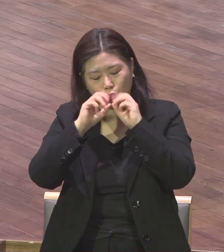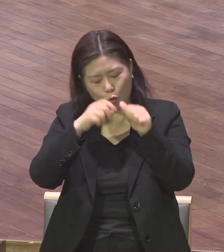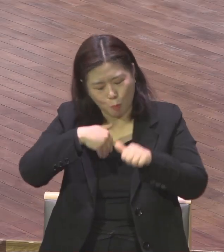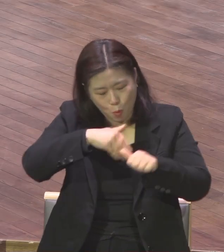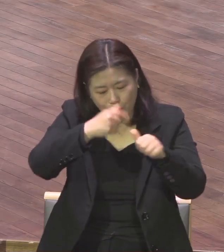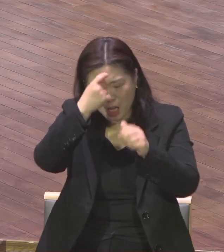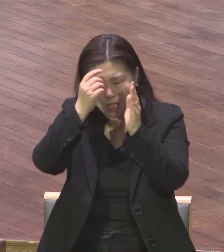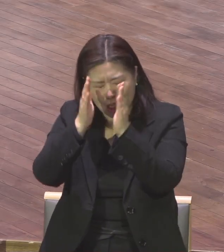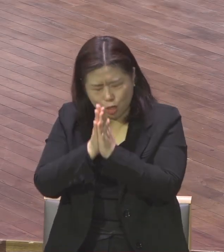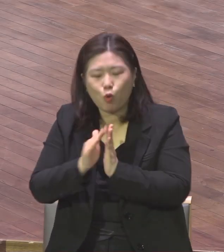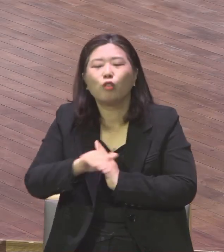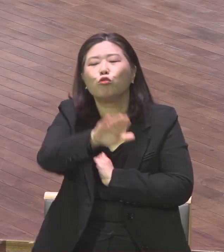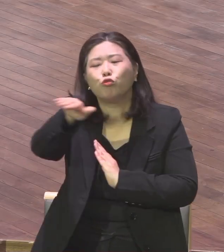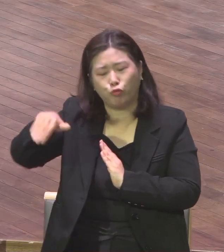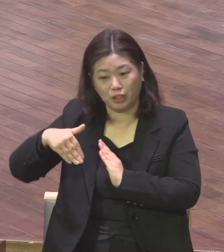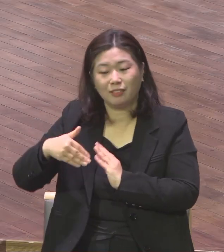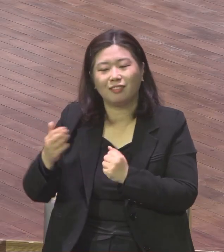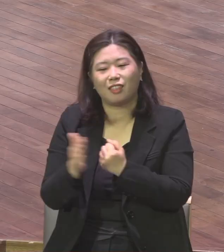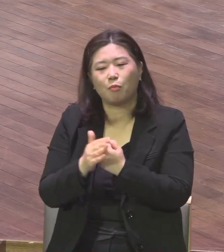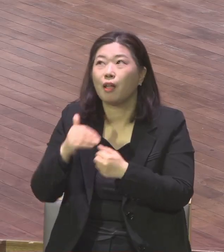뭐 아무리